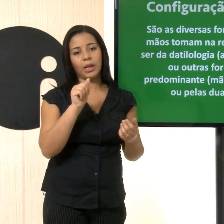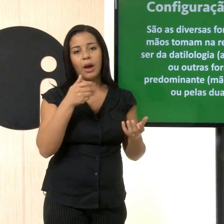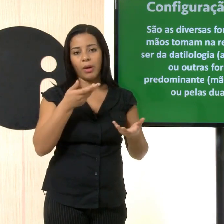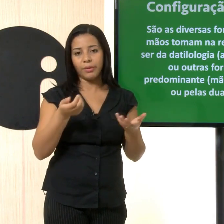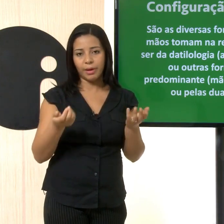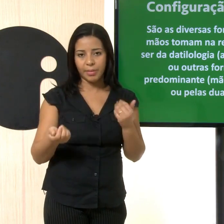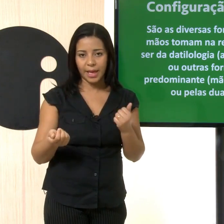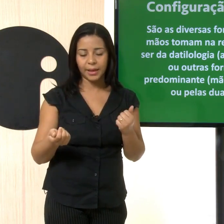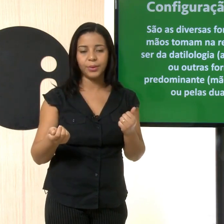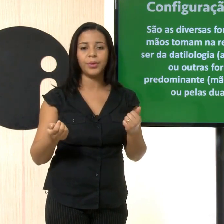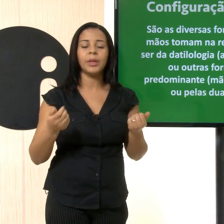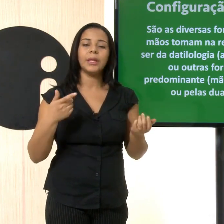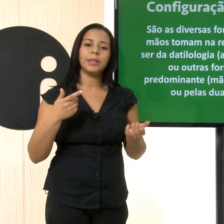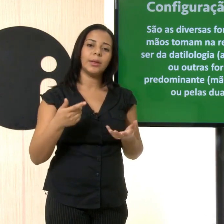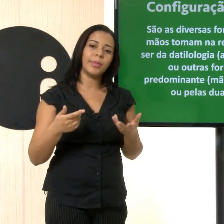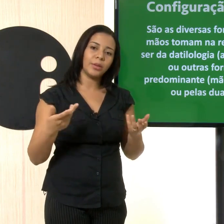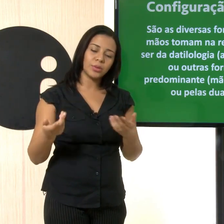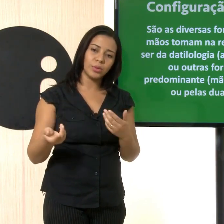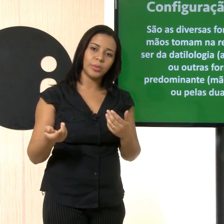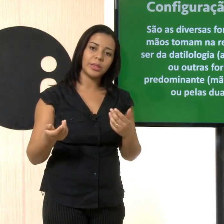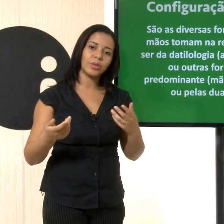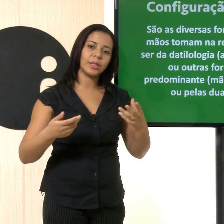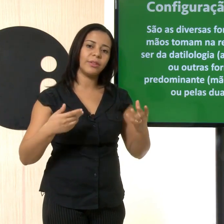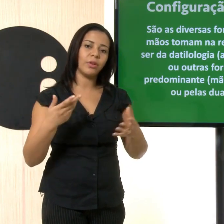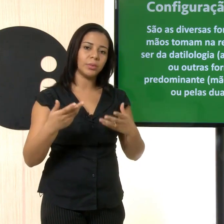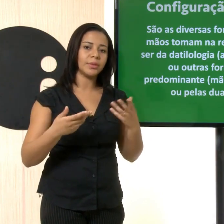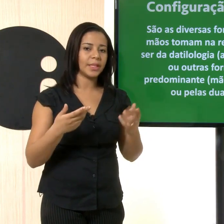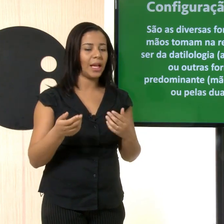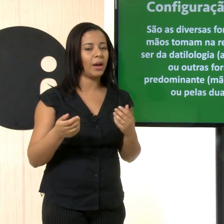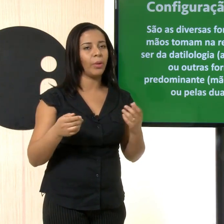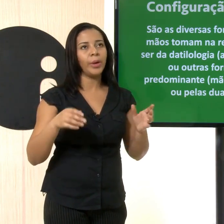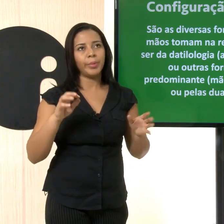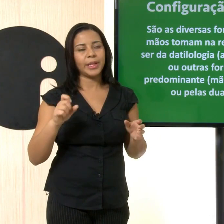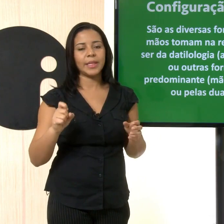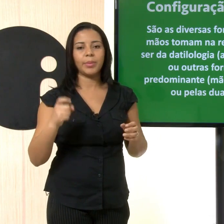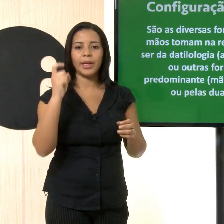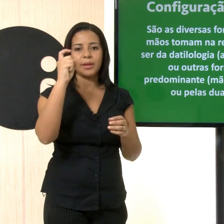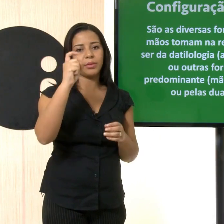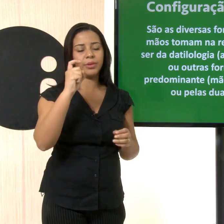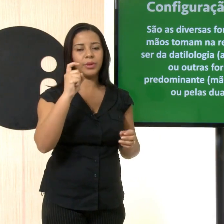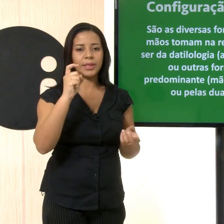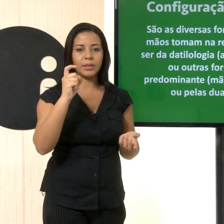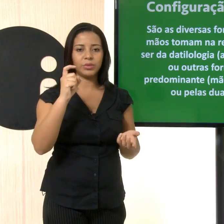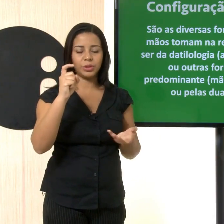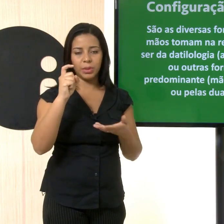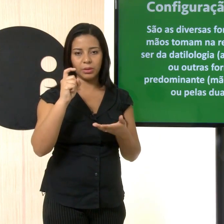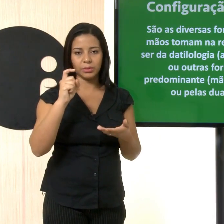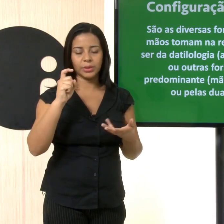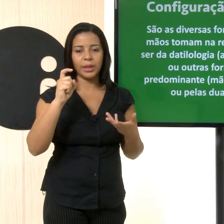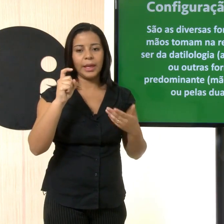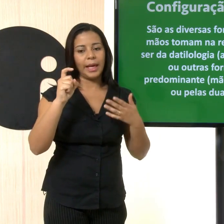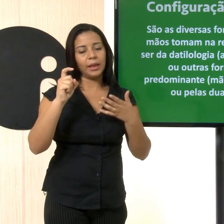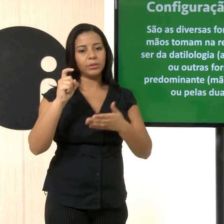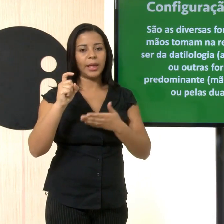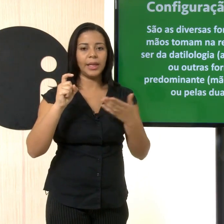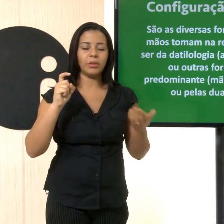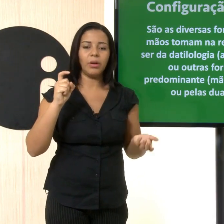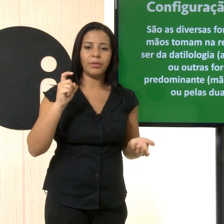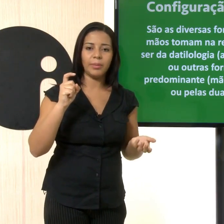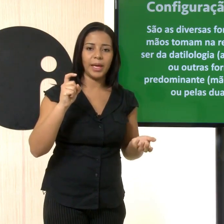é o alfabeto e também os números que formam o sinal. Por exemplo, essa configuração de mãos, ela não está nem no